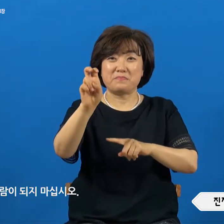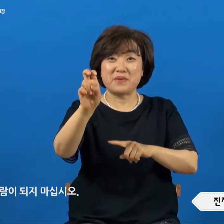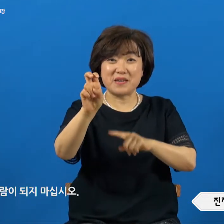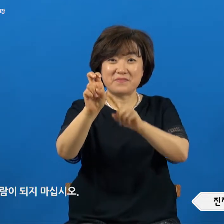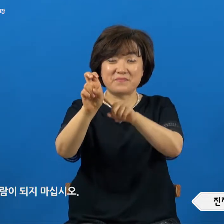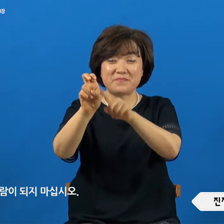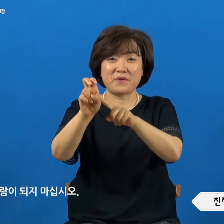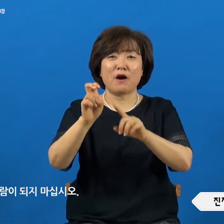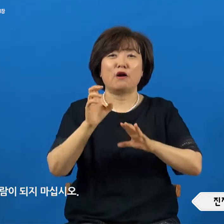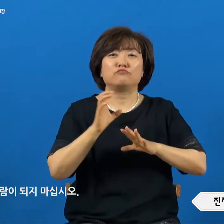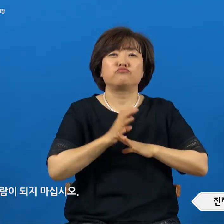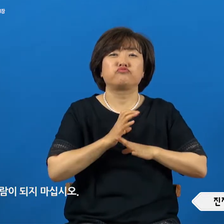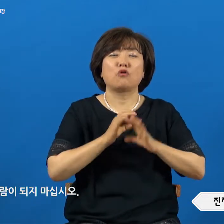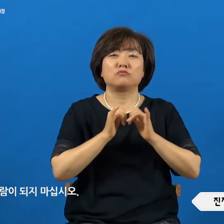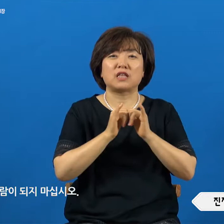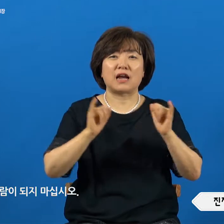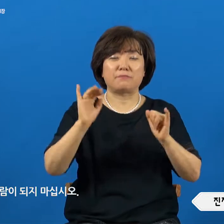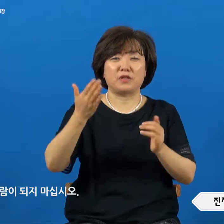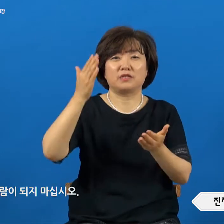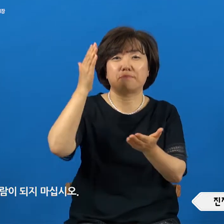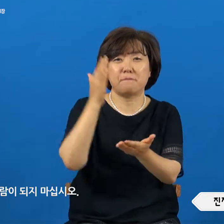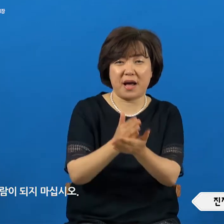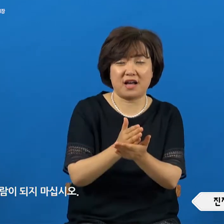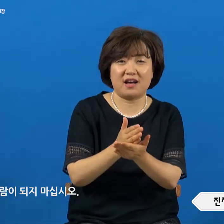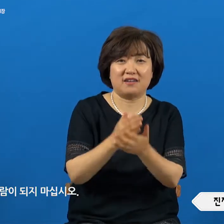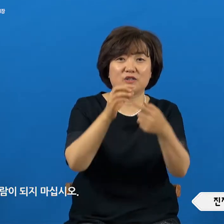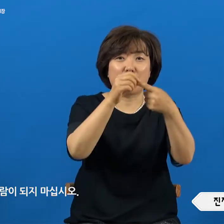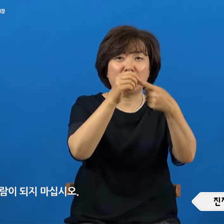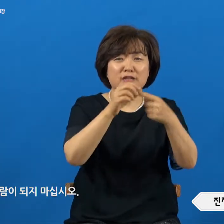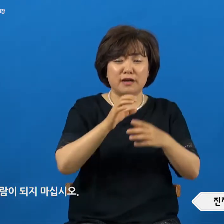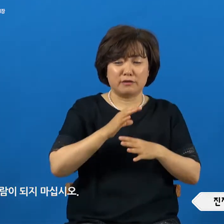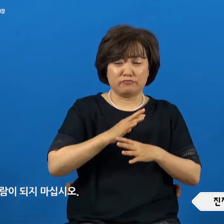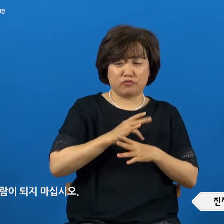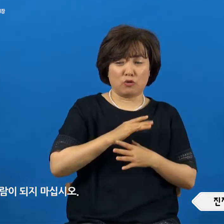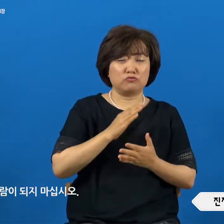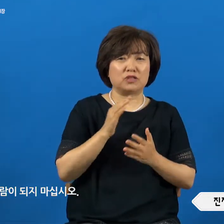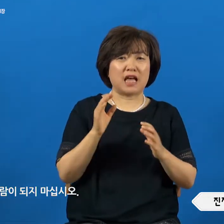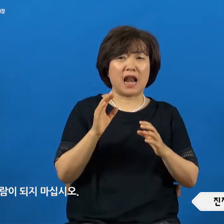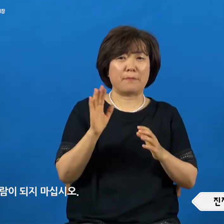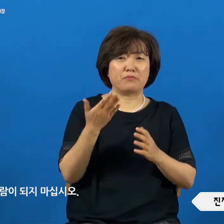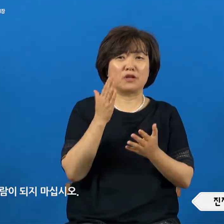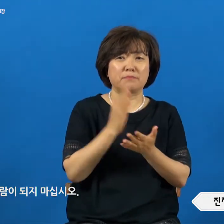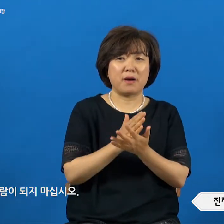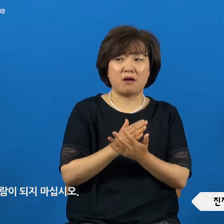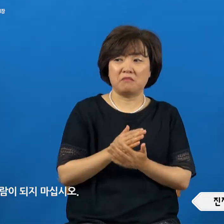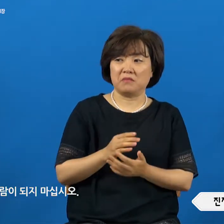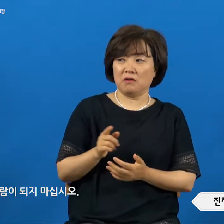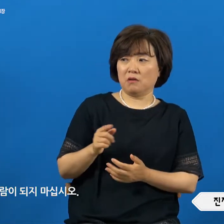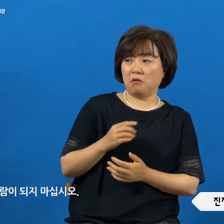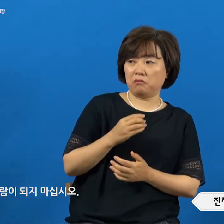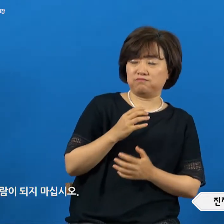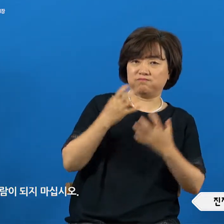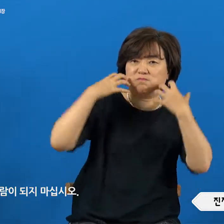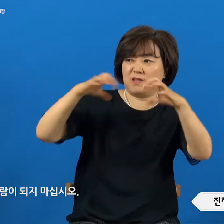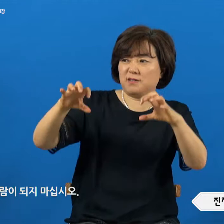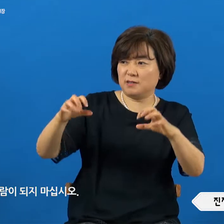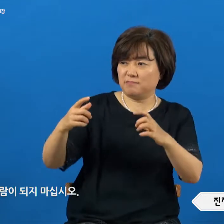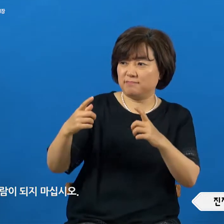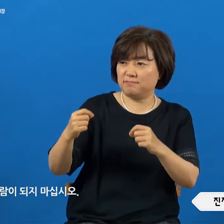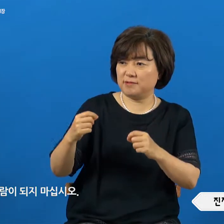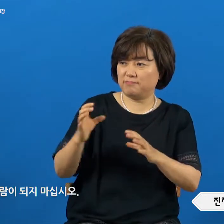마십시오. 무서운 사람이 되지 마십시오. 무서운 사람은 아무에게도 다가가지